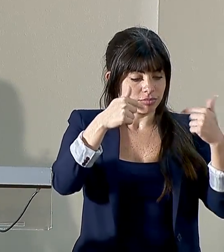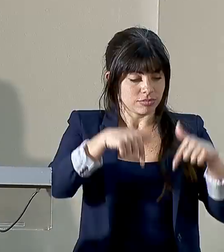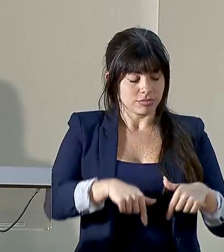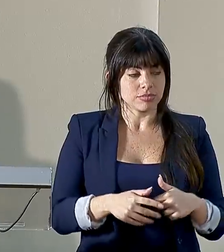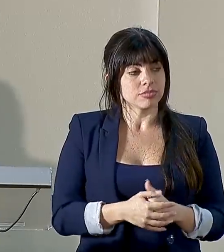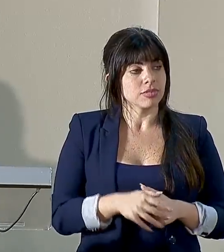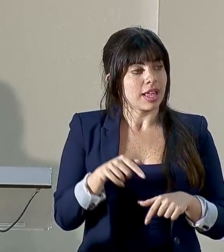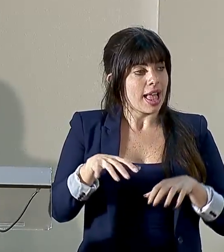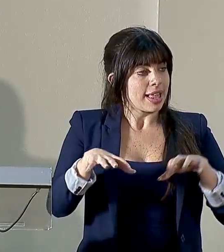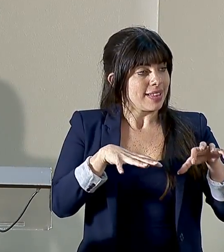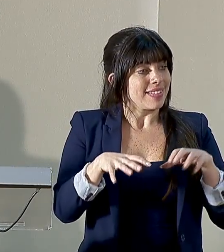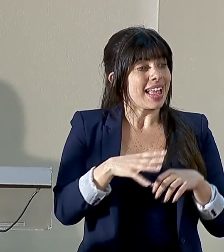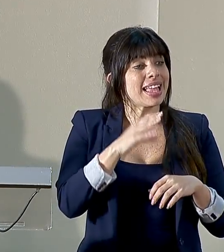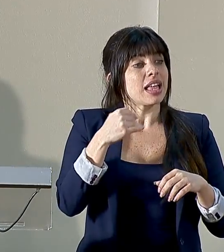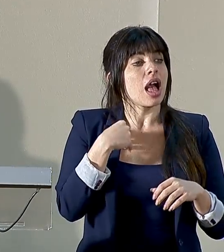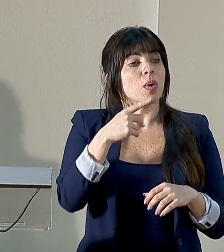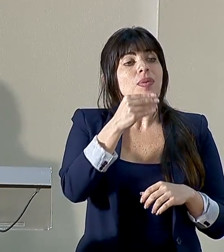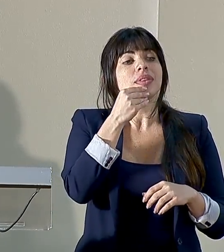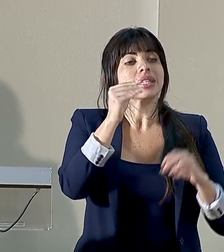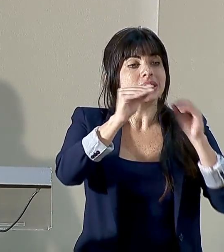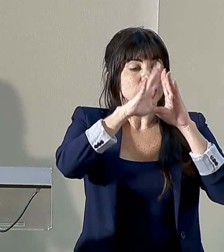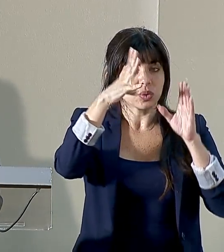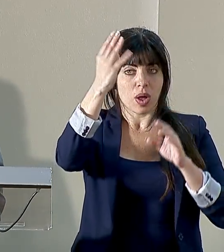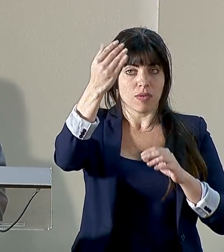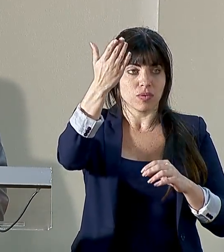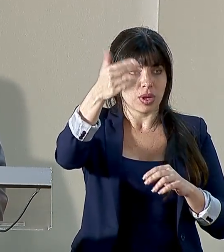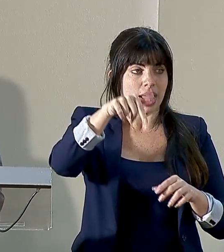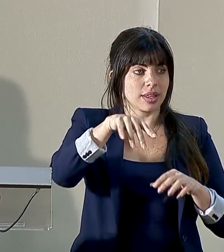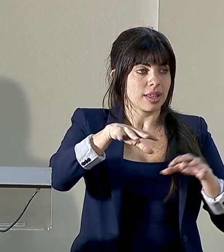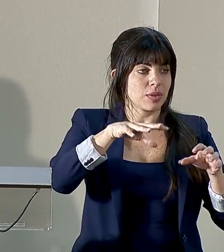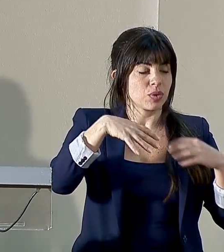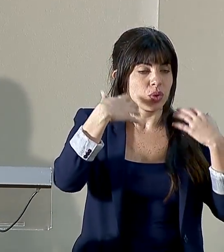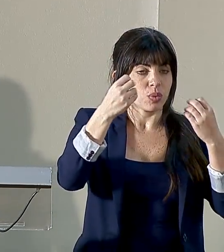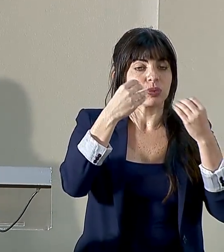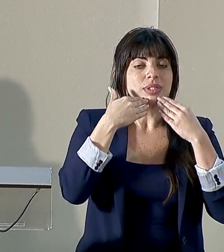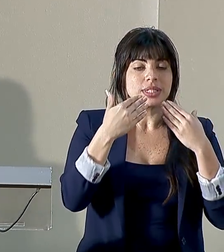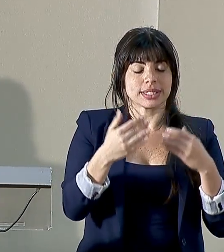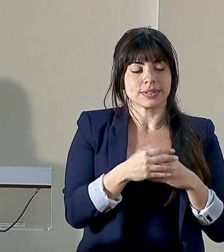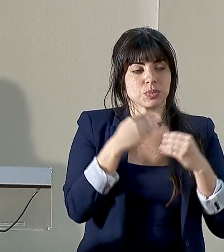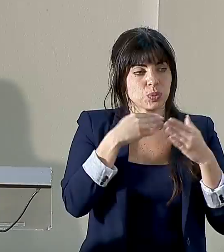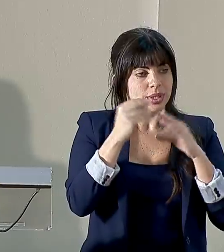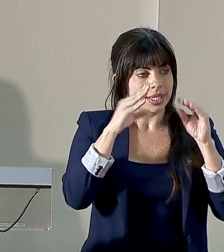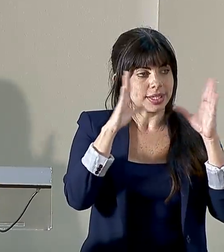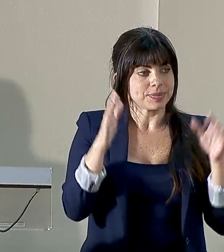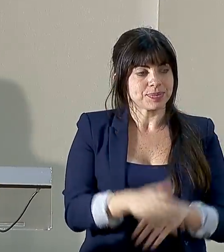por haber asistido a este evento. Tenemos un desayuno en las afueras de este auditorio. Que tengan un muy buen día.